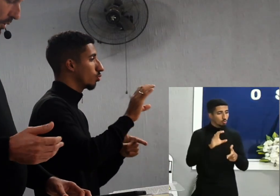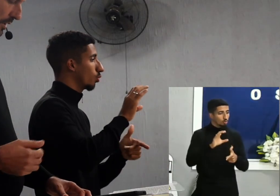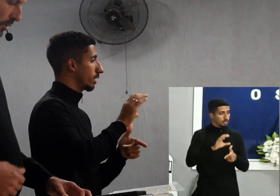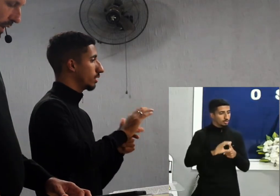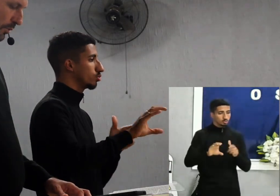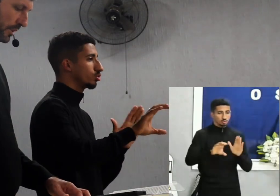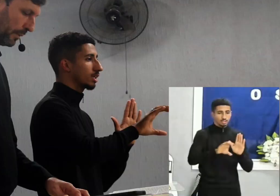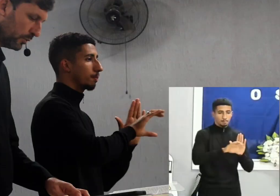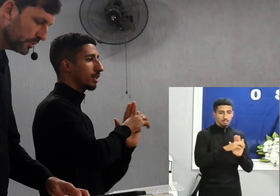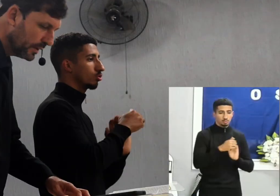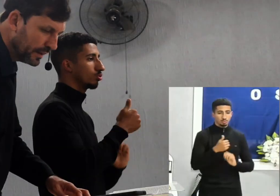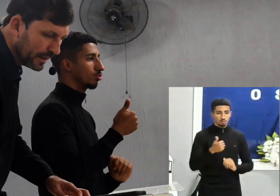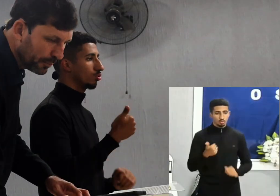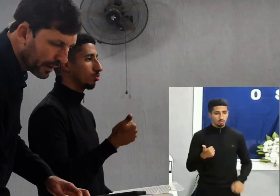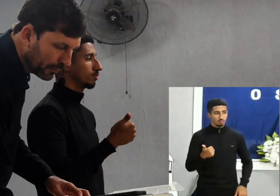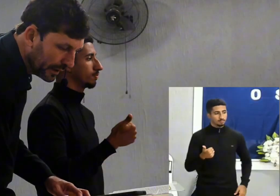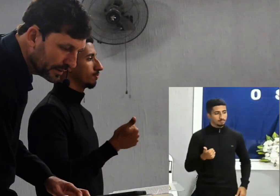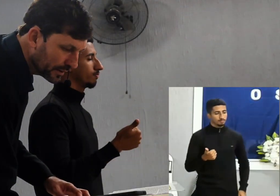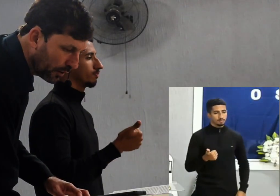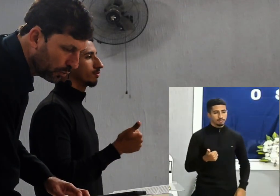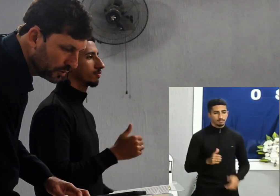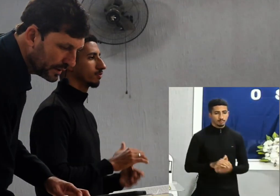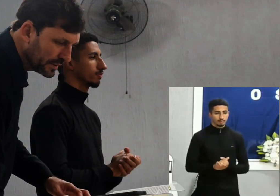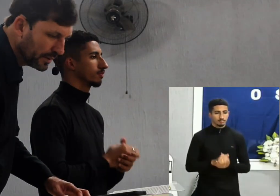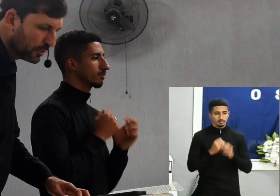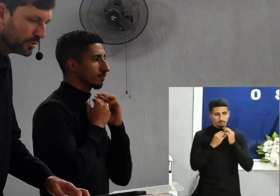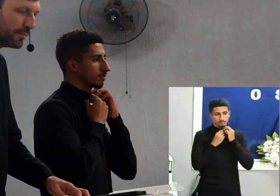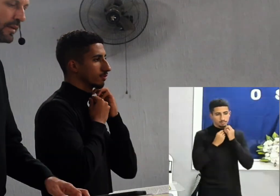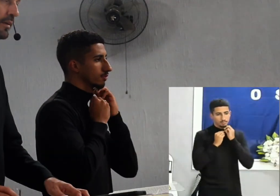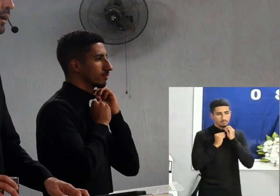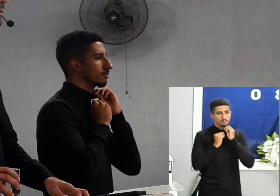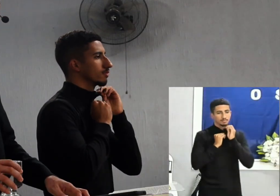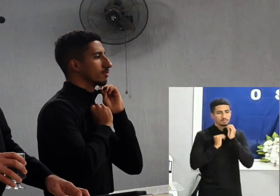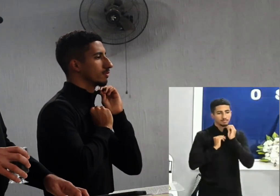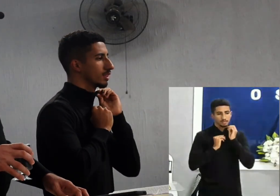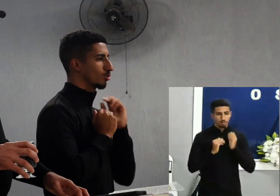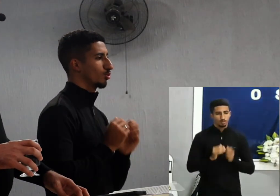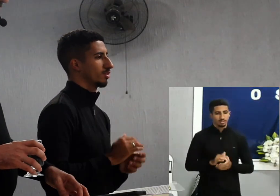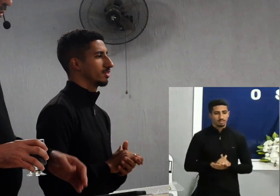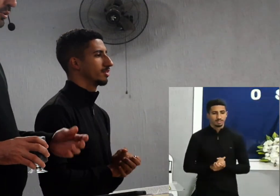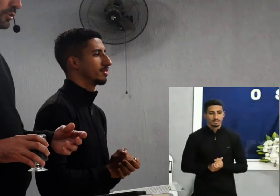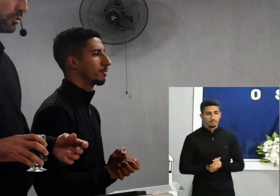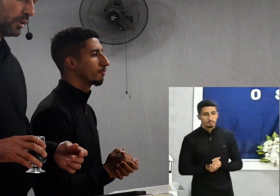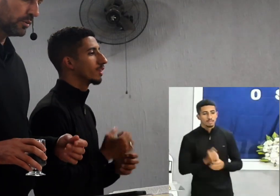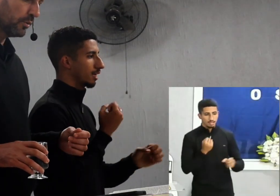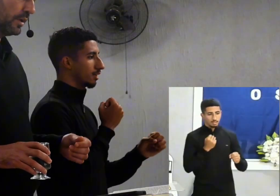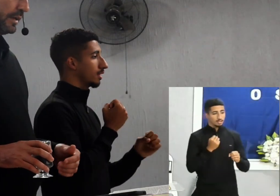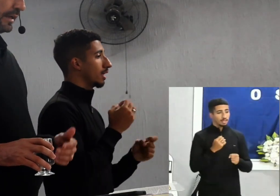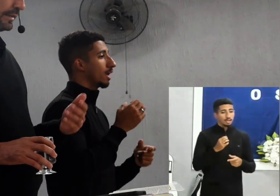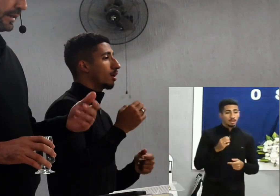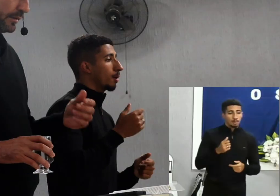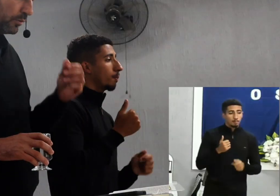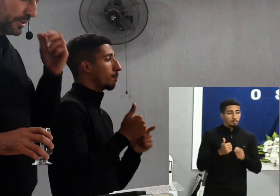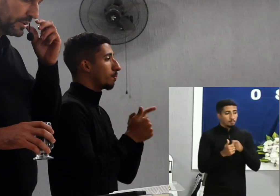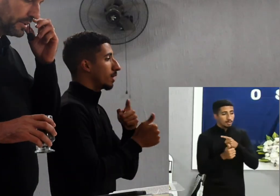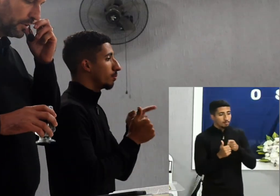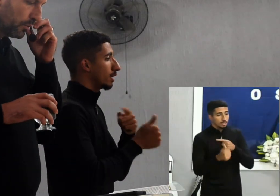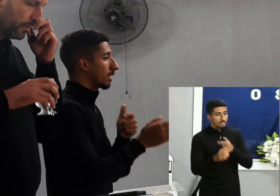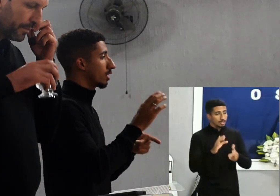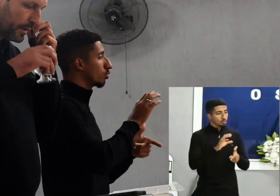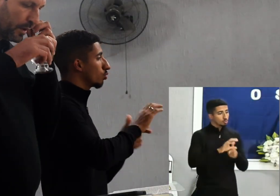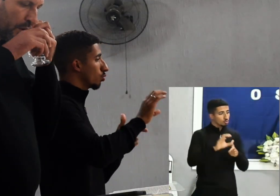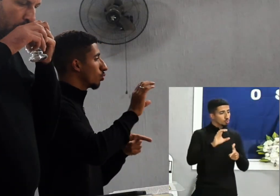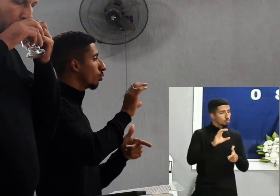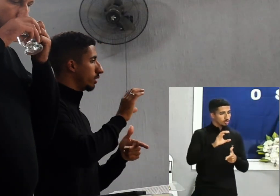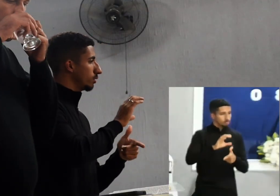hoje eu gostaria de olhar com os irmãos para mais alguns versículos. Capítulo 1, nós vamos ler dos versículos 18 até o